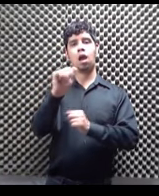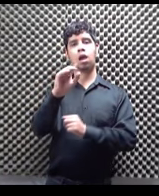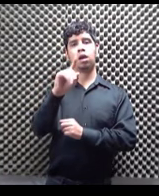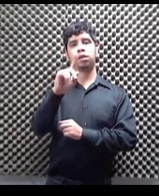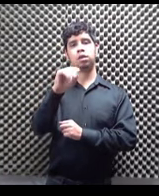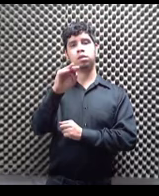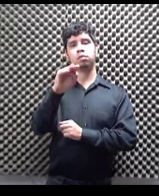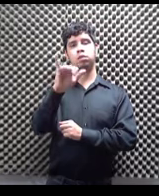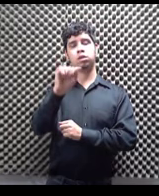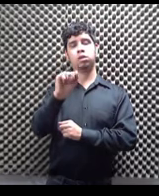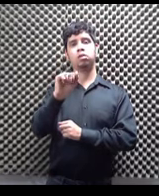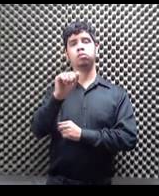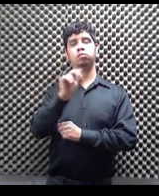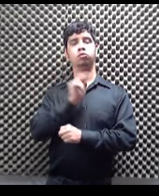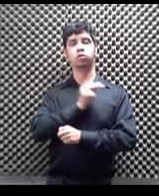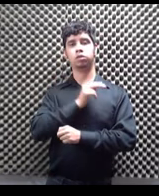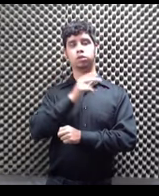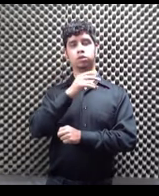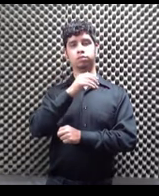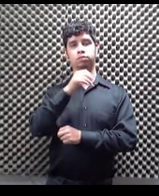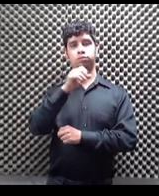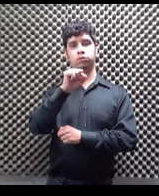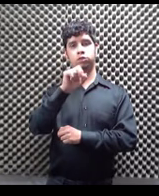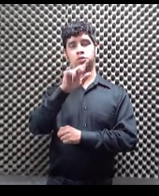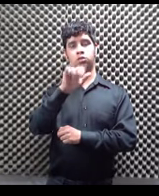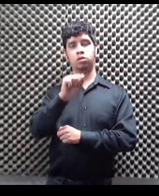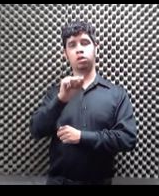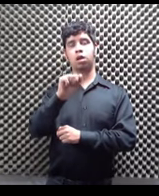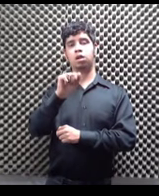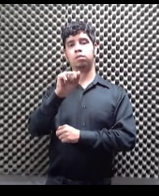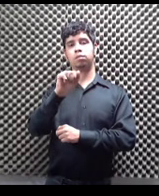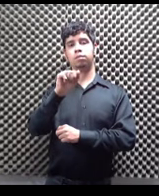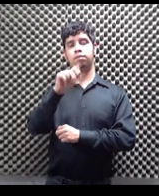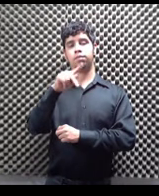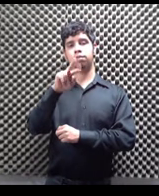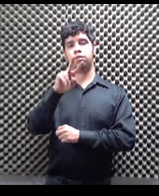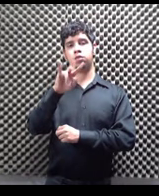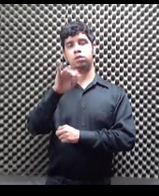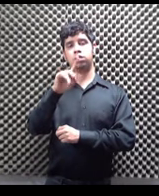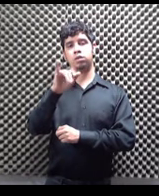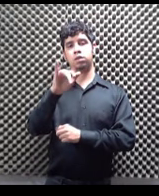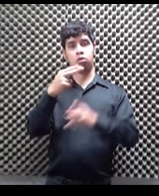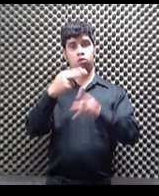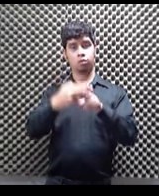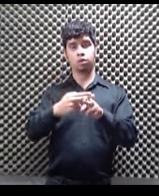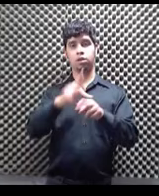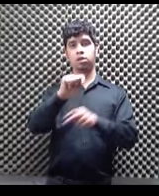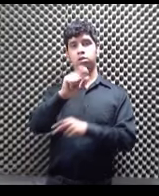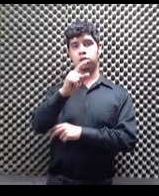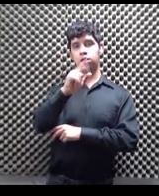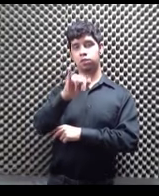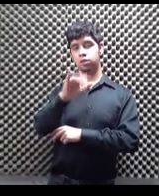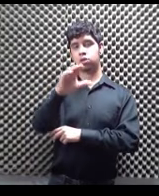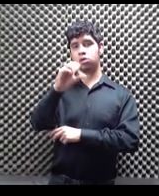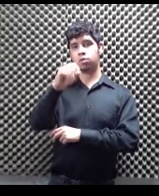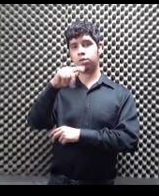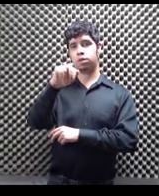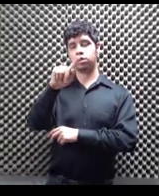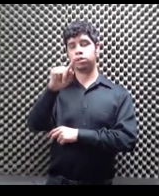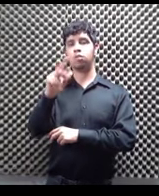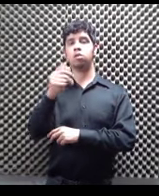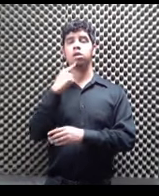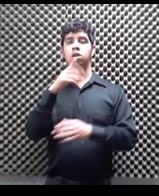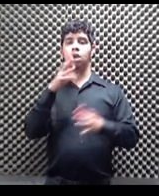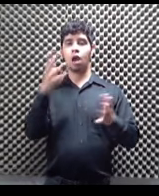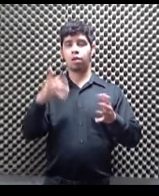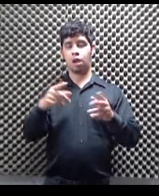Nuestra Señora de la Providencia en Coupey, con el Taxi Cooperativo. Que habla sobre los valores del